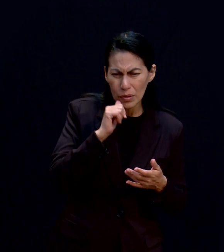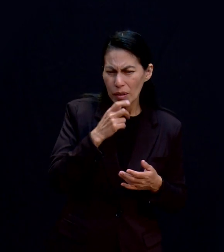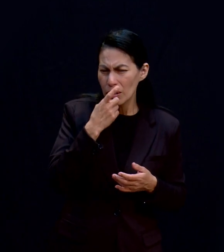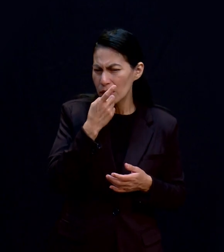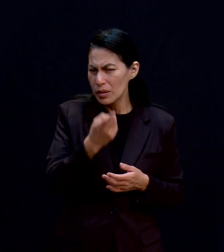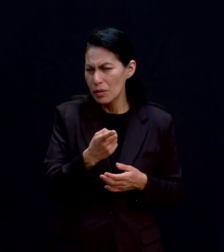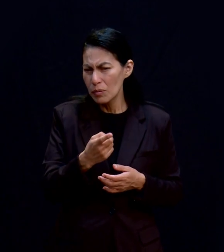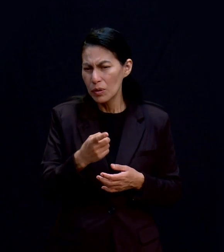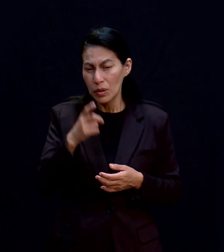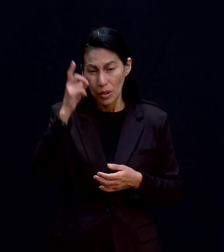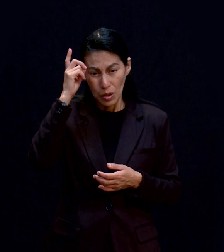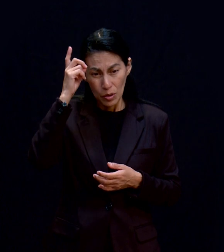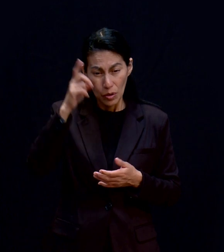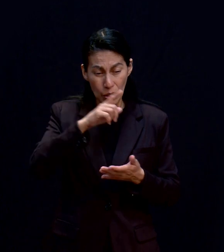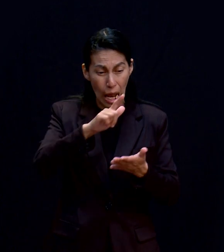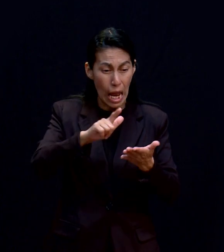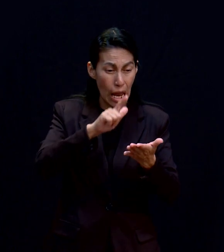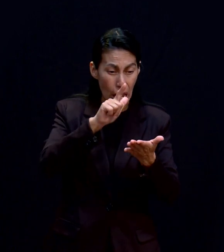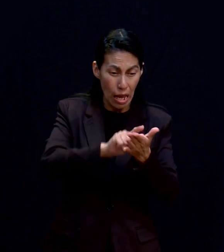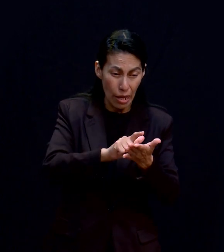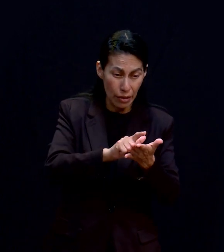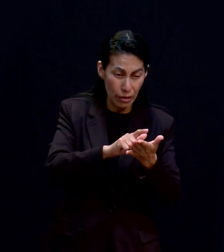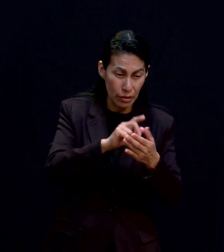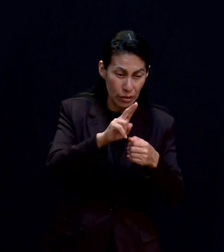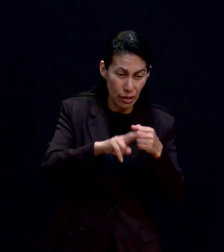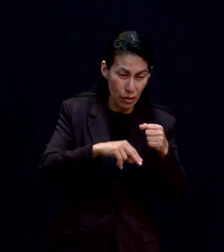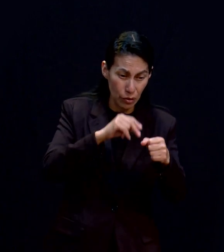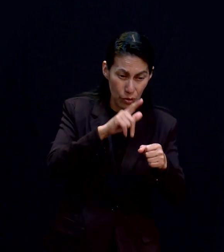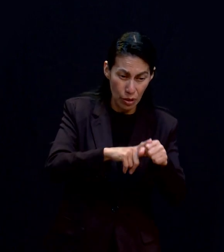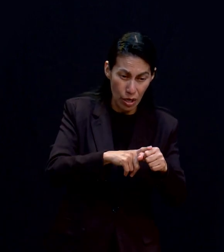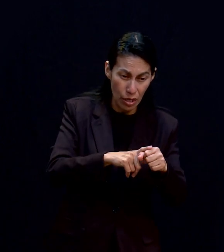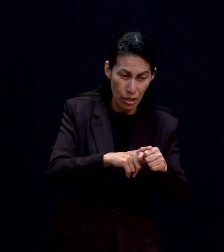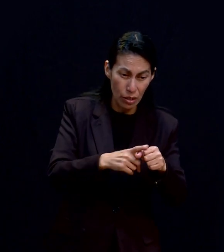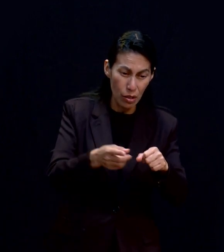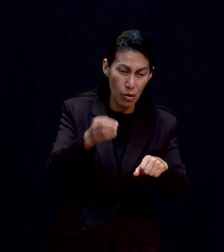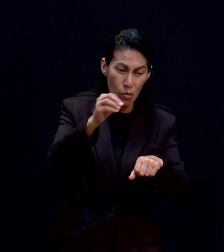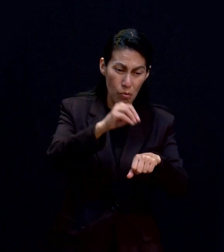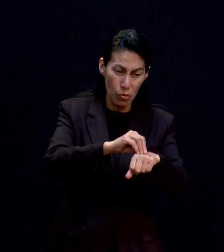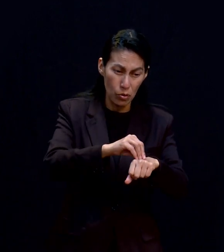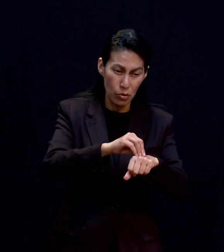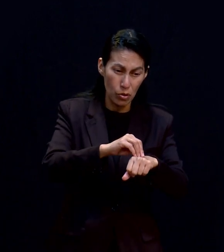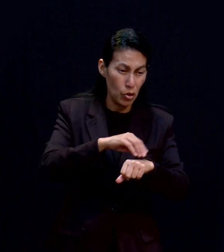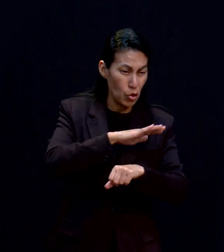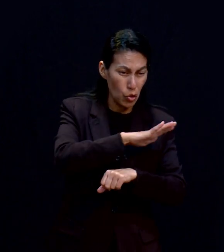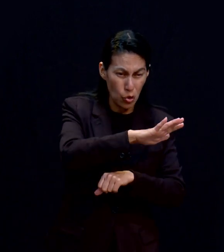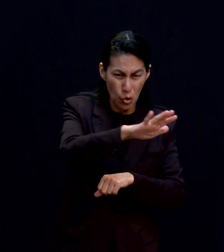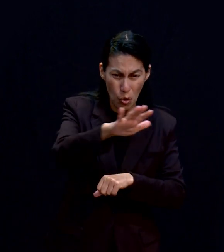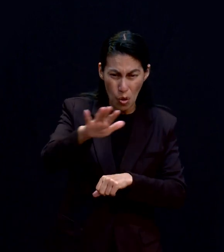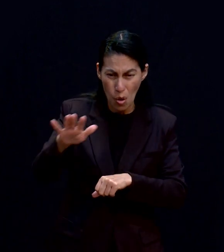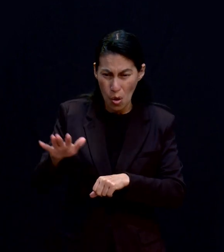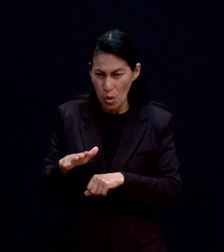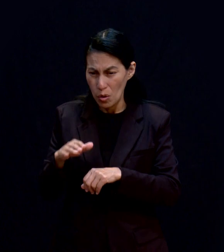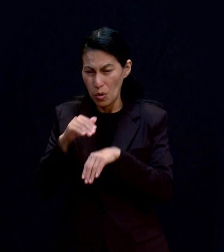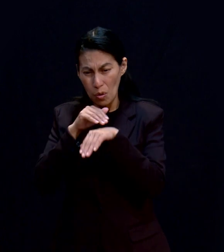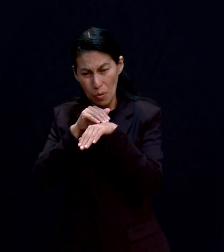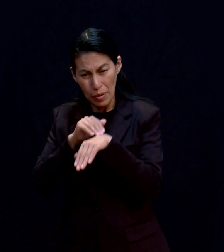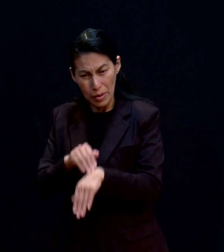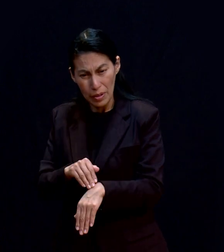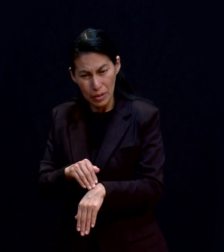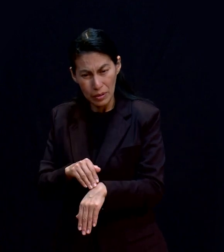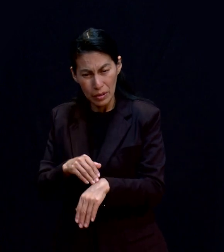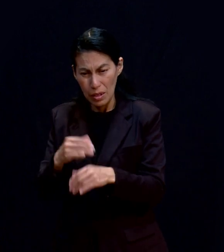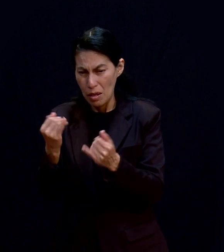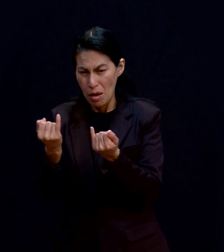colocó las leyes naturales para que se obedezcan tan ciertamente como la ley moral de los diez mandamientos